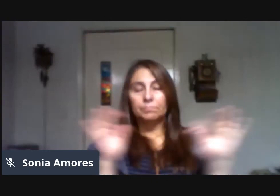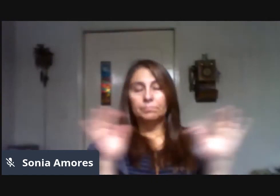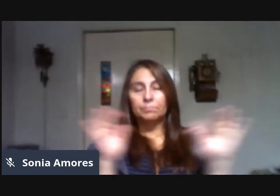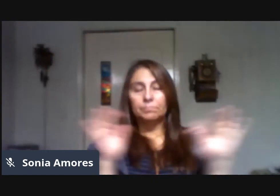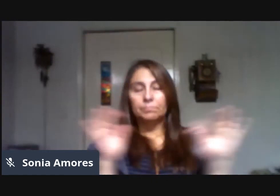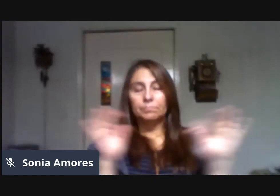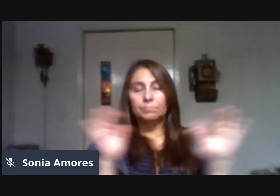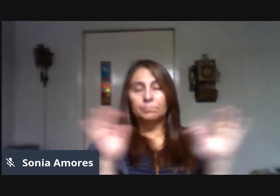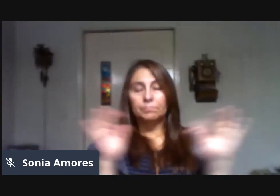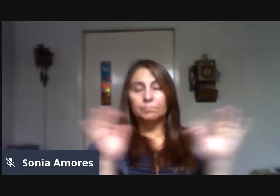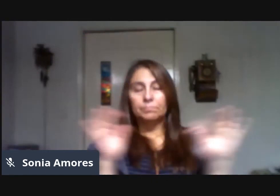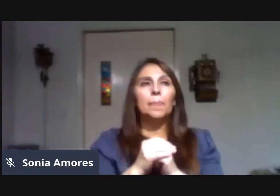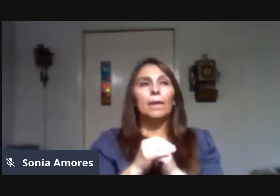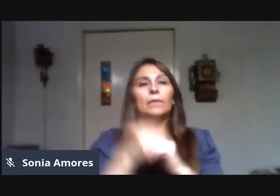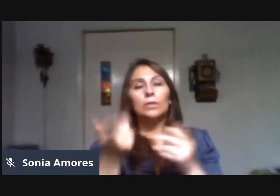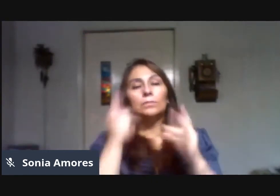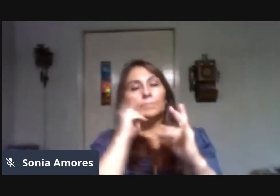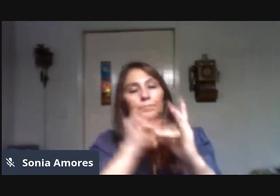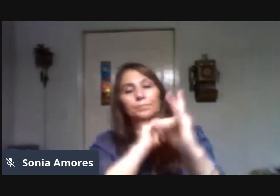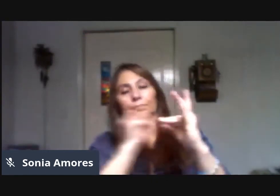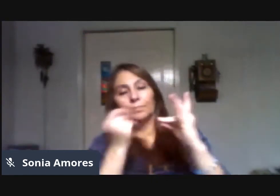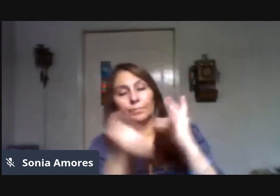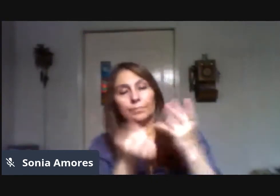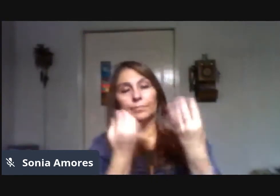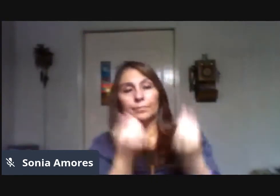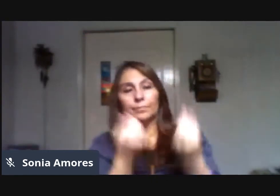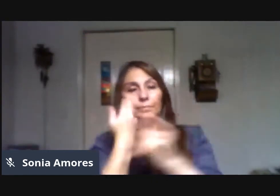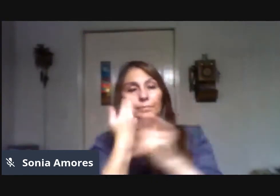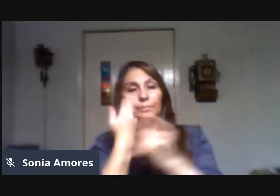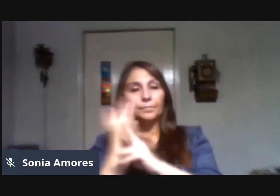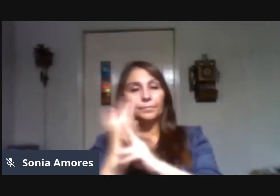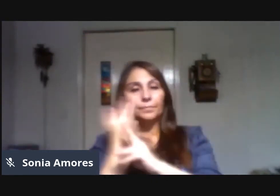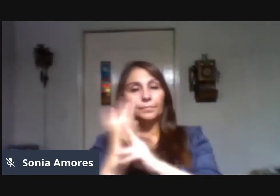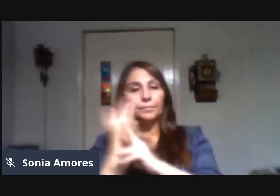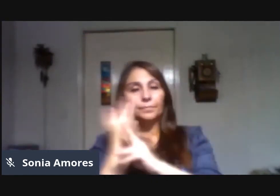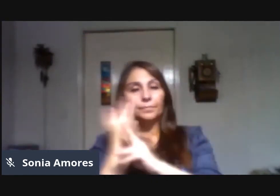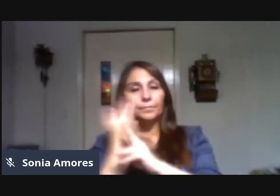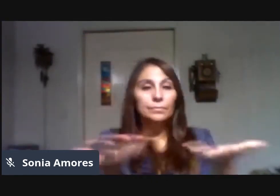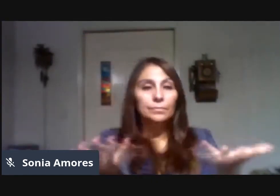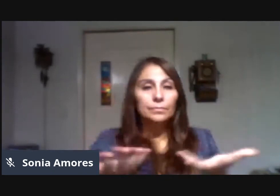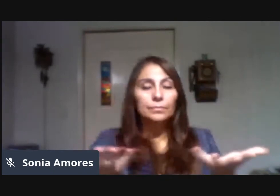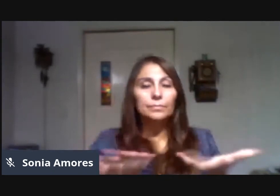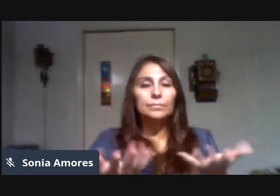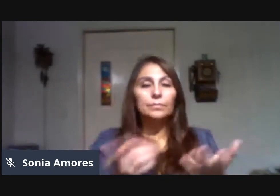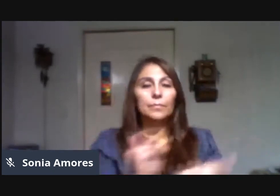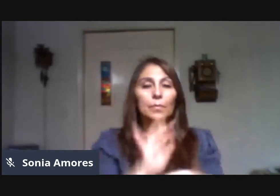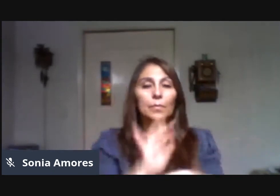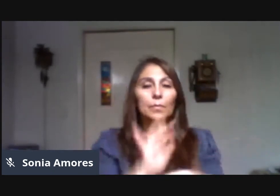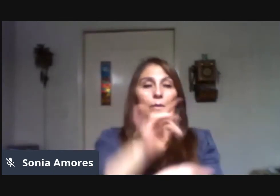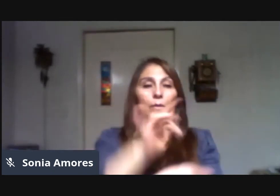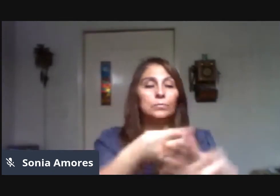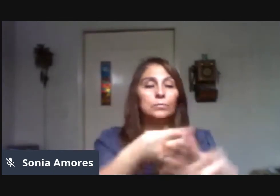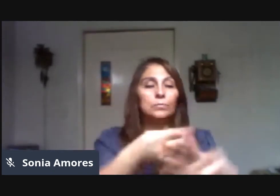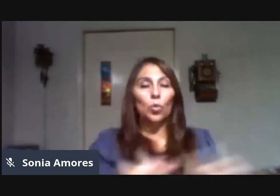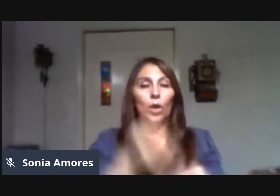esa perspectiva de darle un reconocimiento al lugar sistemático que vienen cumpliendo los actores de la